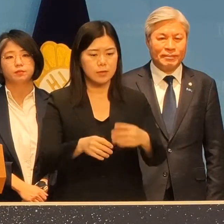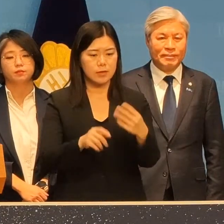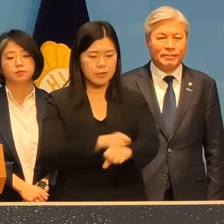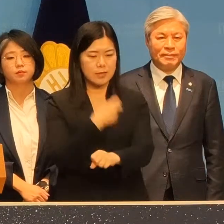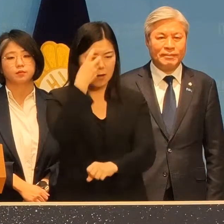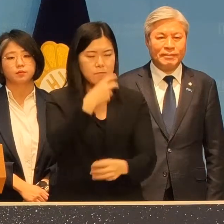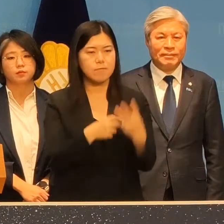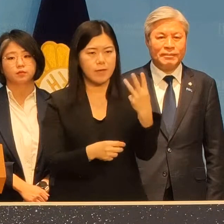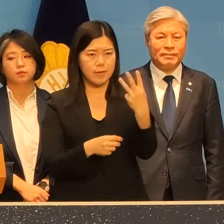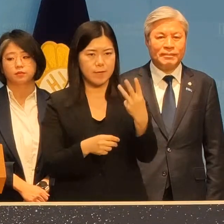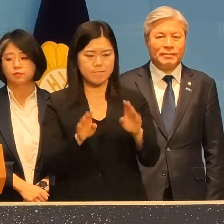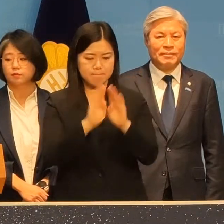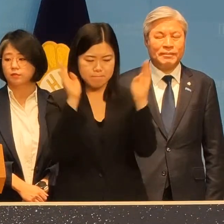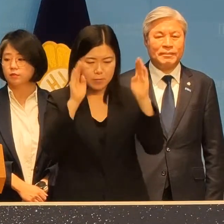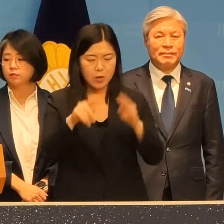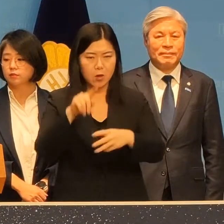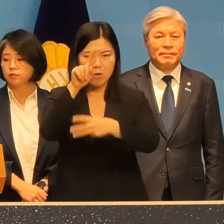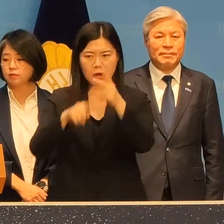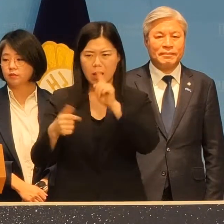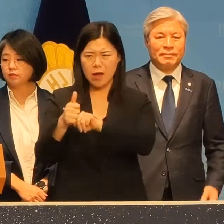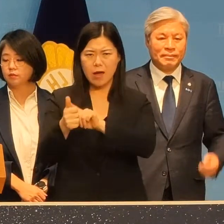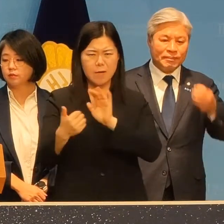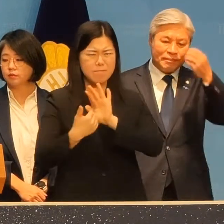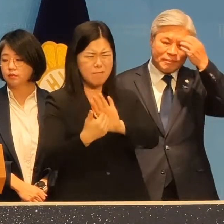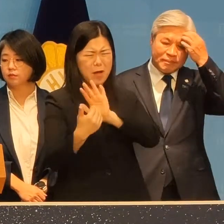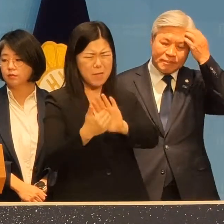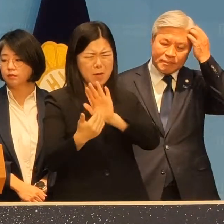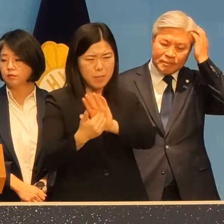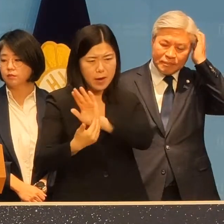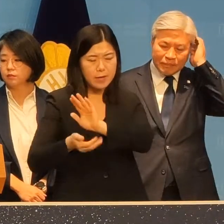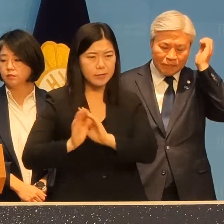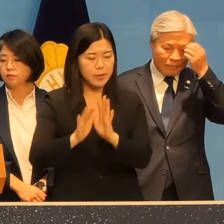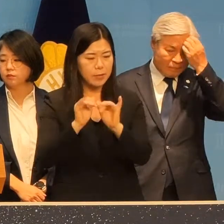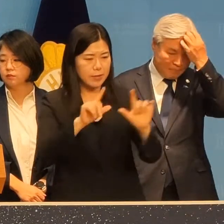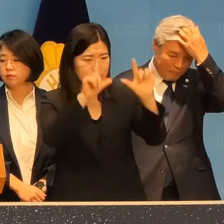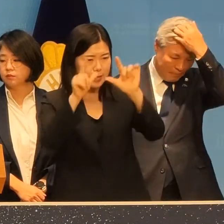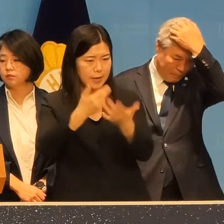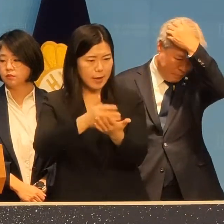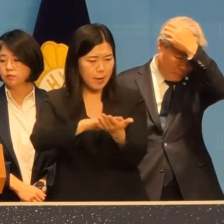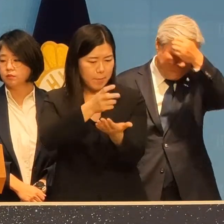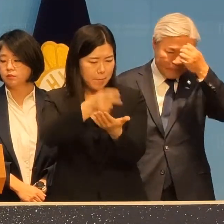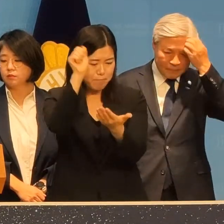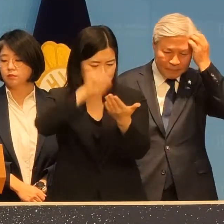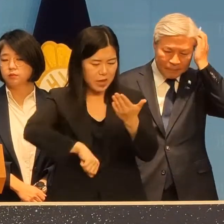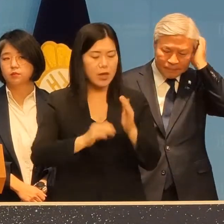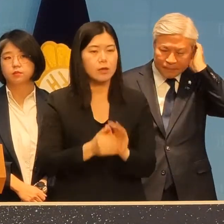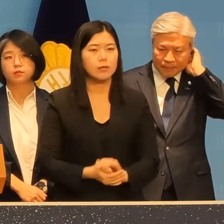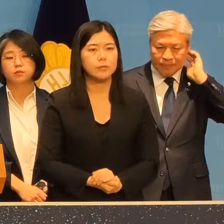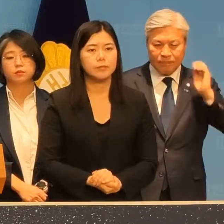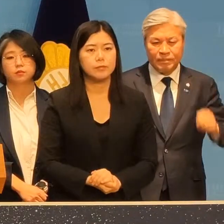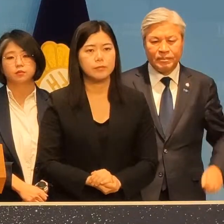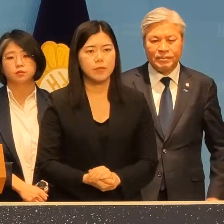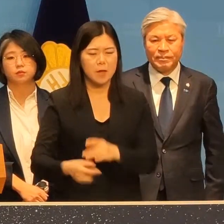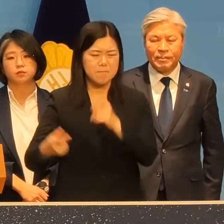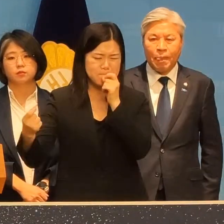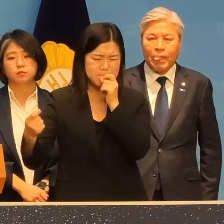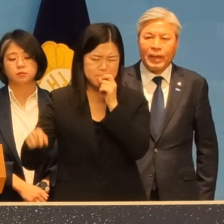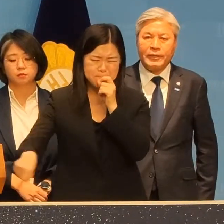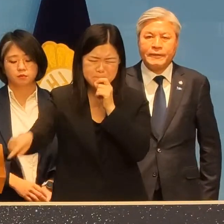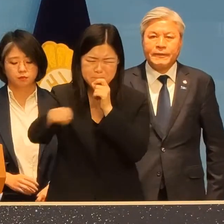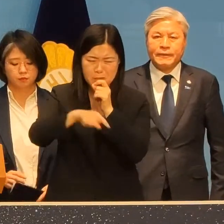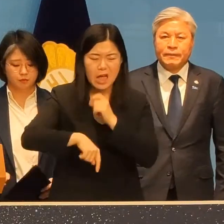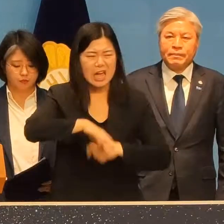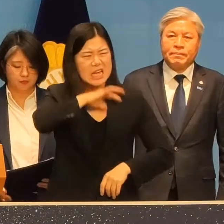출범시키고 윤석열의 거부권에 막힌 민생개혁 입법을 통과시켰습니다. 극우와 내란 세력의